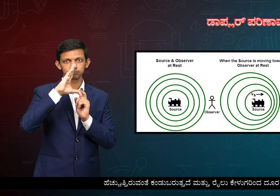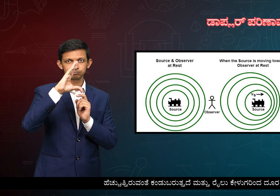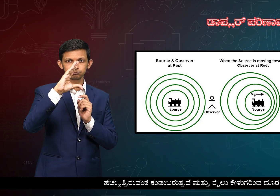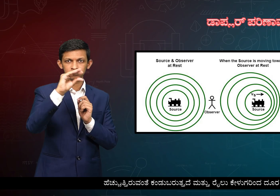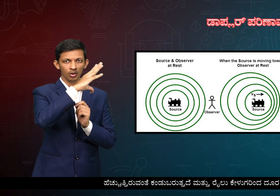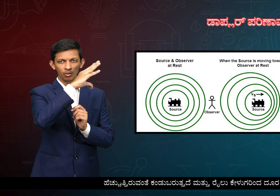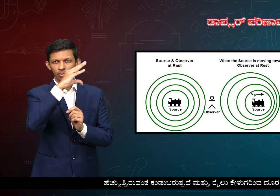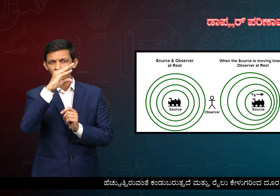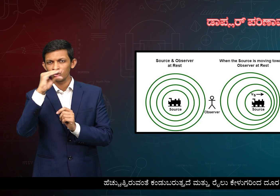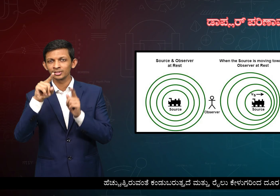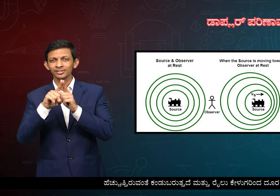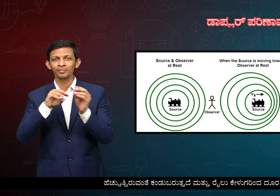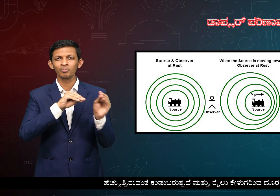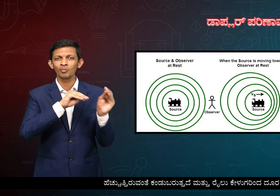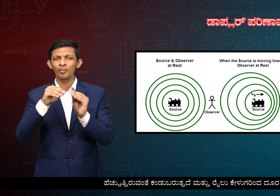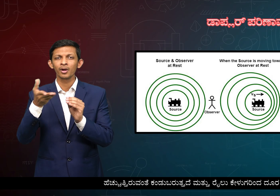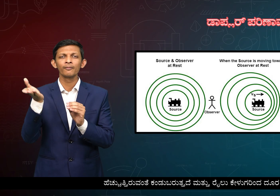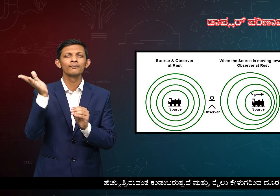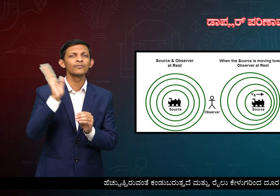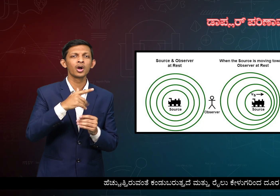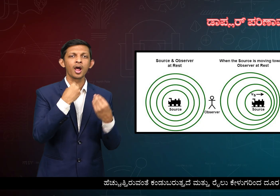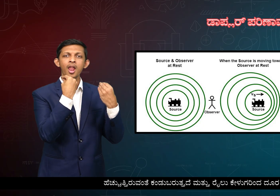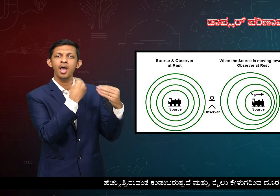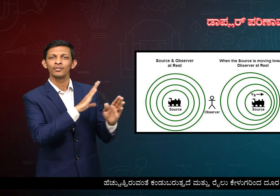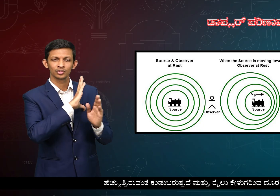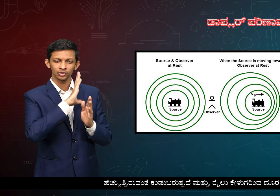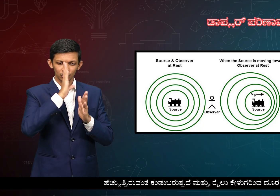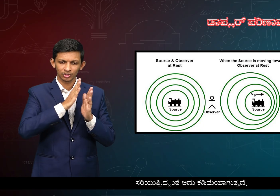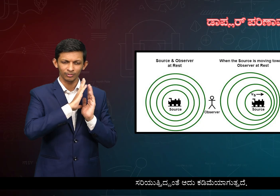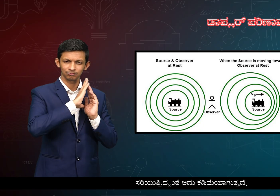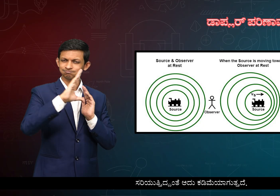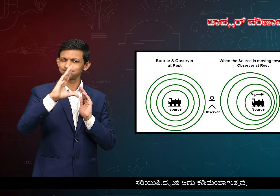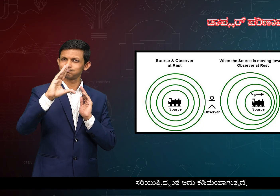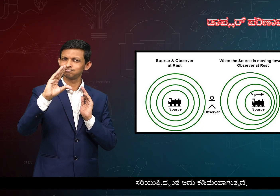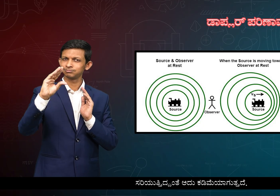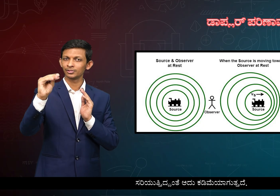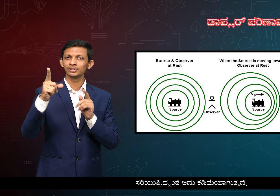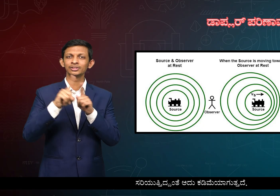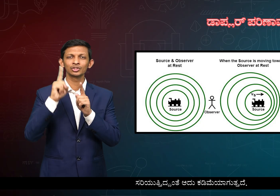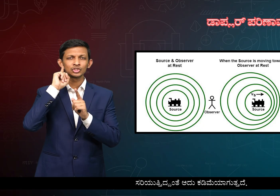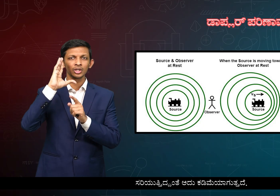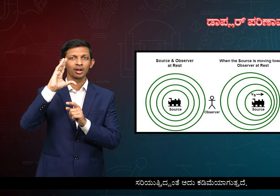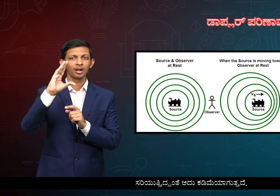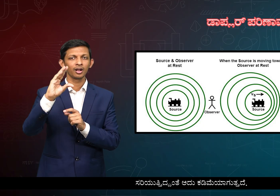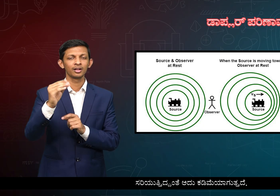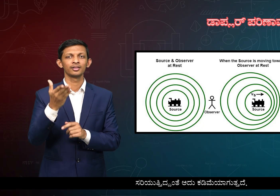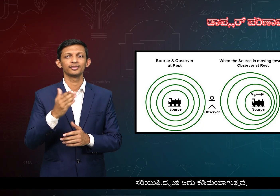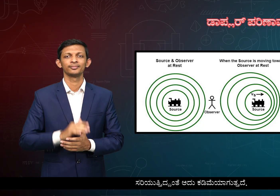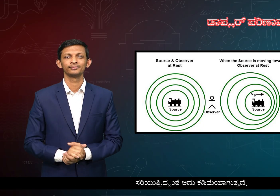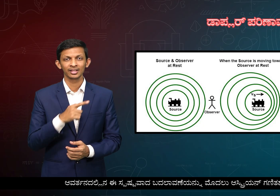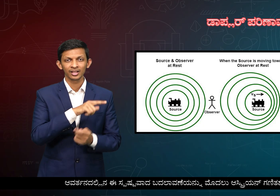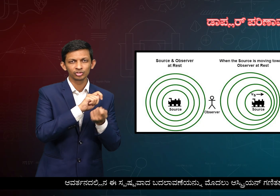ಹೆಚ್ಚುತ್ತಿರುವಂತೆ ಕಂಡುಬರುತ್ತದೆ ಮತ್ತು ರೈಲು ಕೇಳುಗರಿಂದ ದೂರ ಸರಿಯುತ್ತಿದೆಯಂತೆ ಅದು